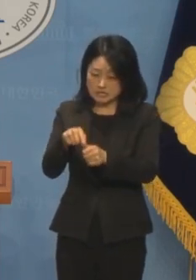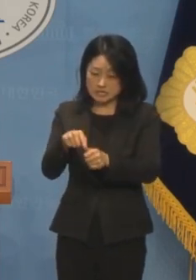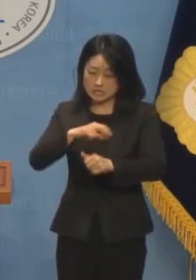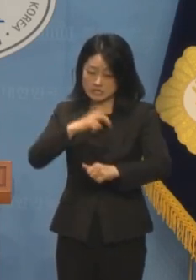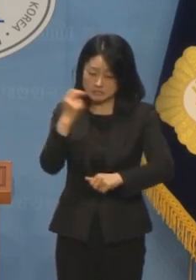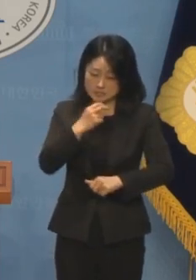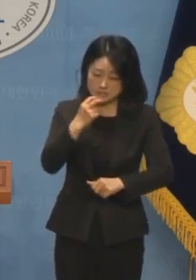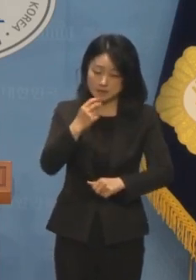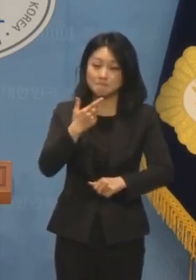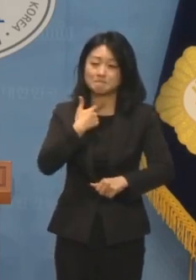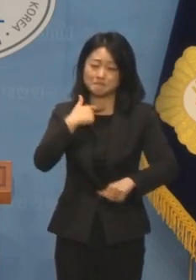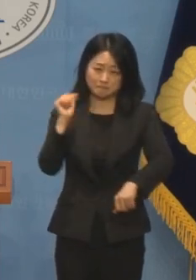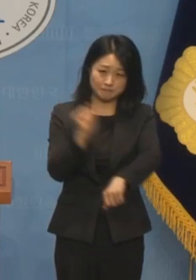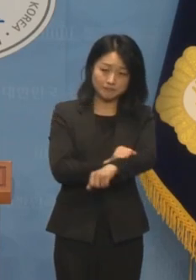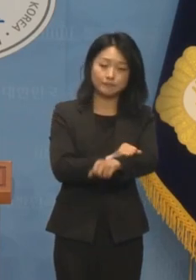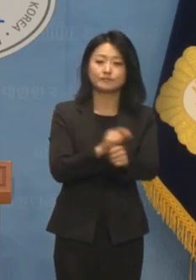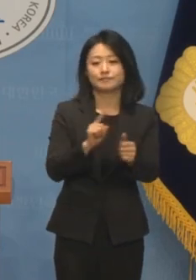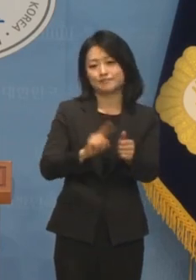수사를 일삼았습니다.